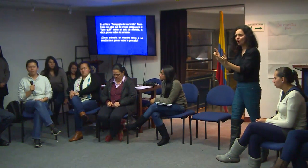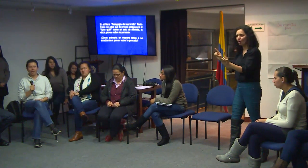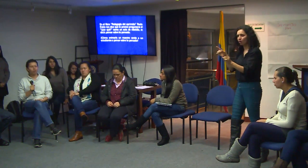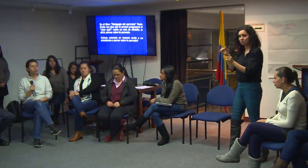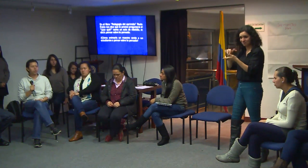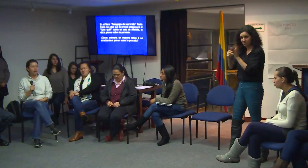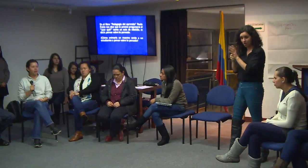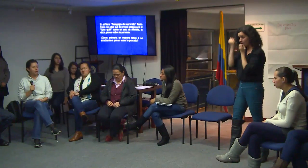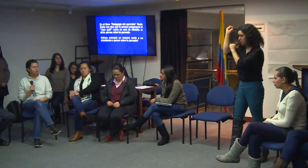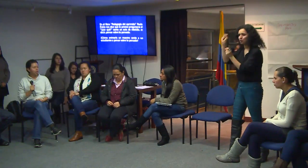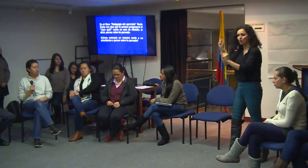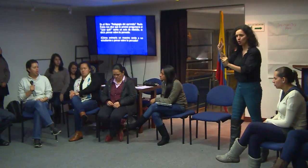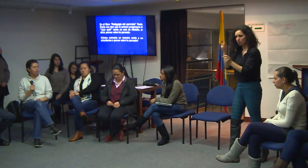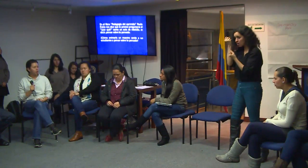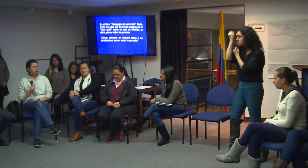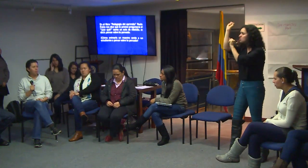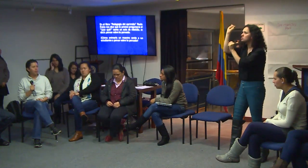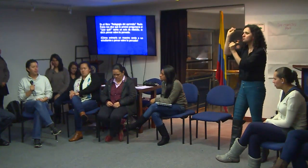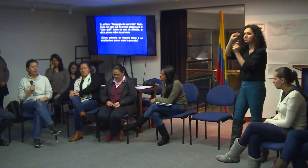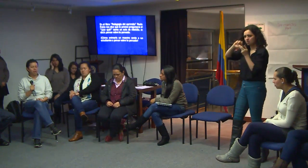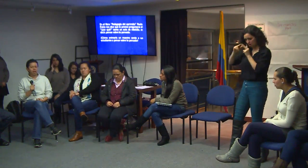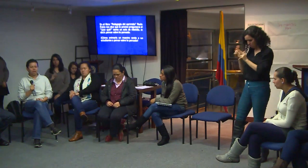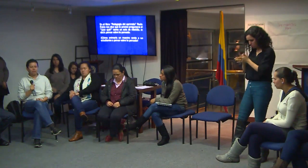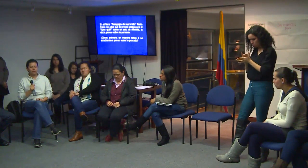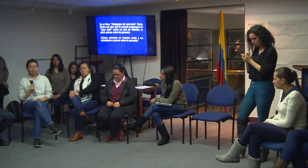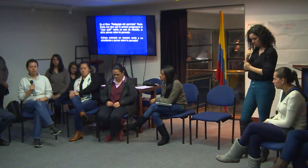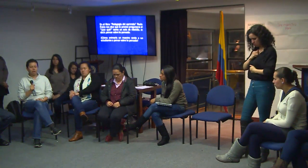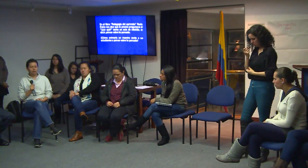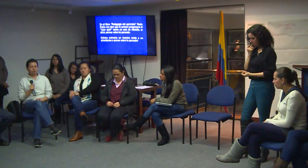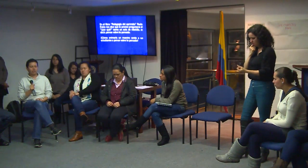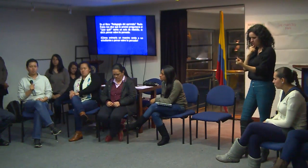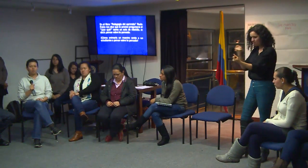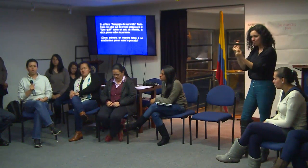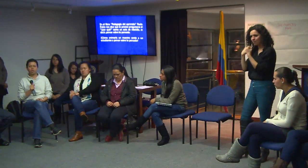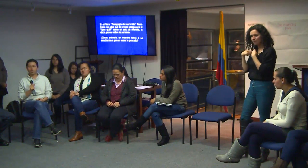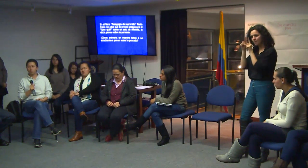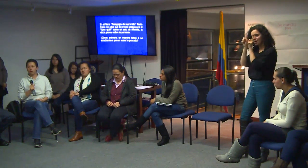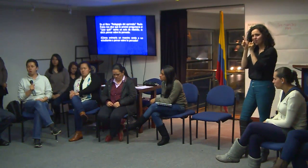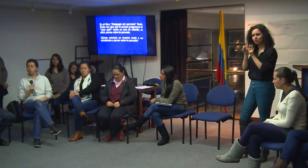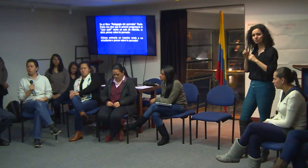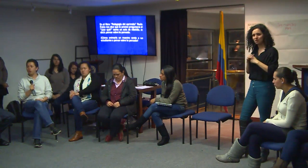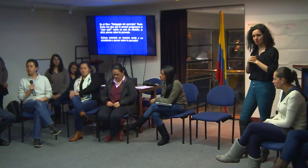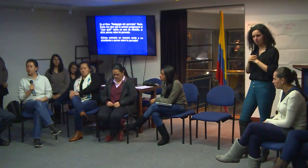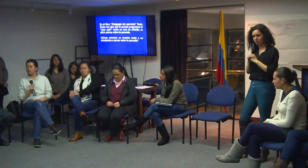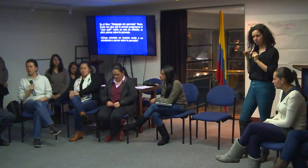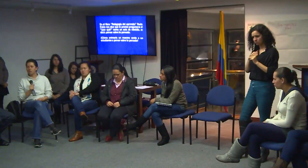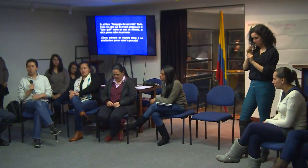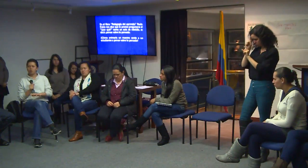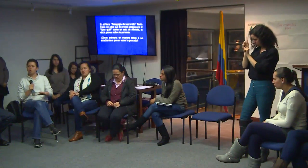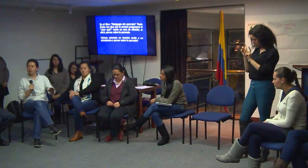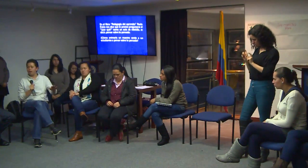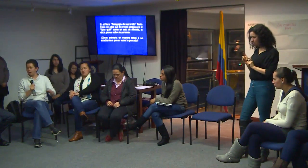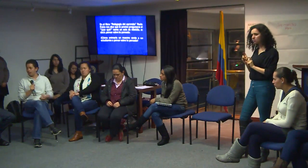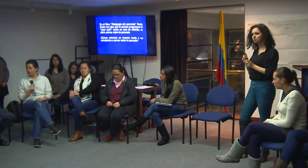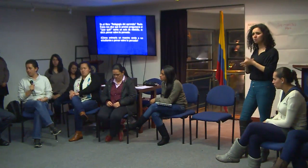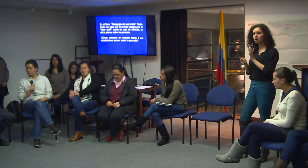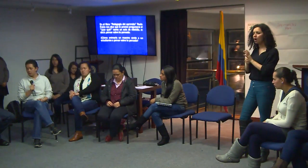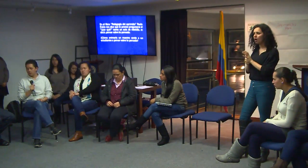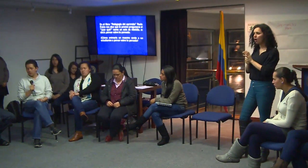poderse preguntar, de que no solamente sea suficiente lo que el otro le dice y ya con eso me